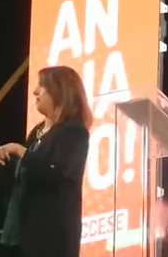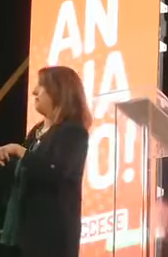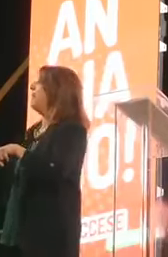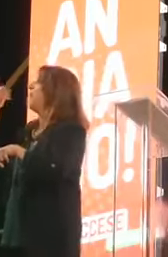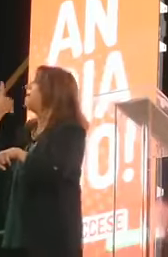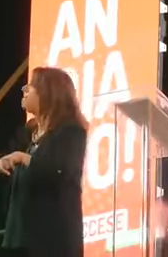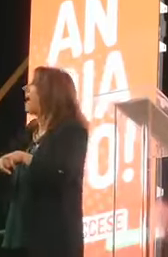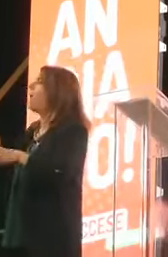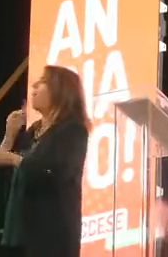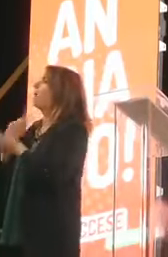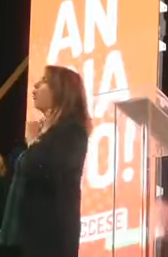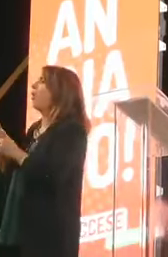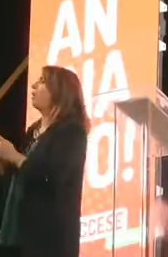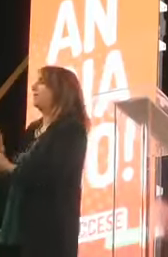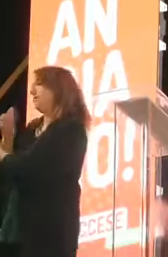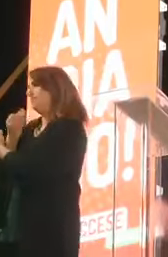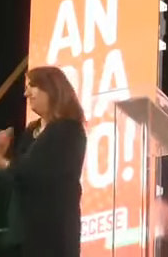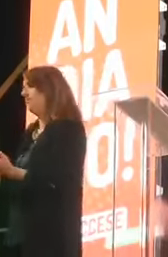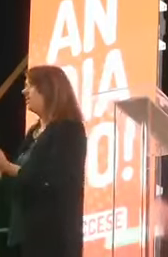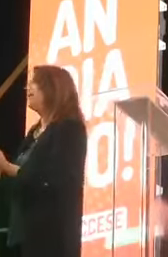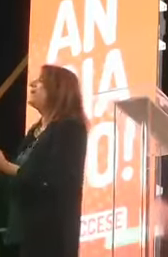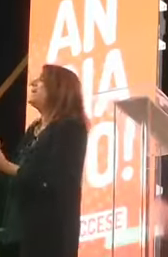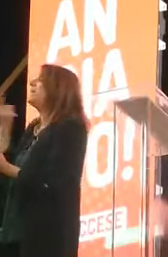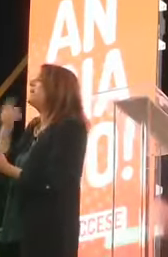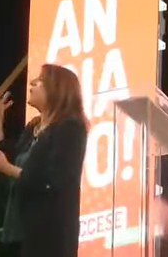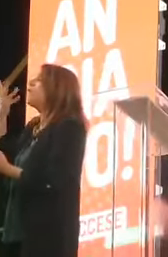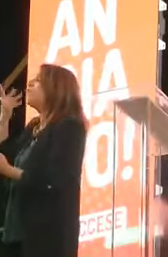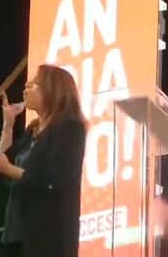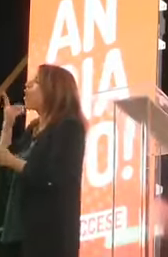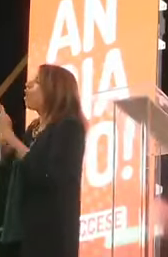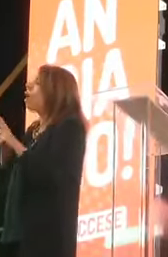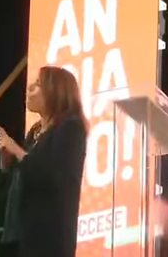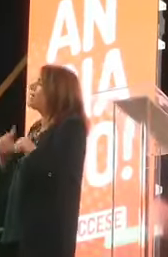la buona politica, contro chi la vuole inquinare.